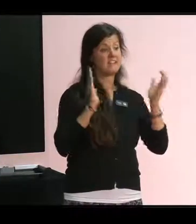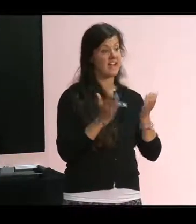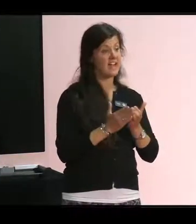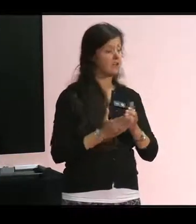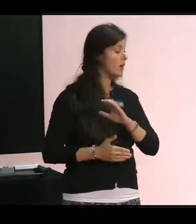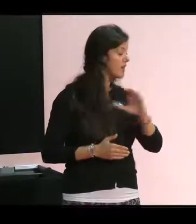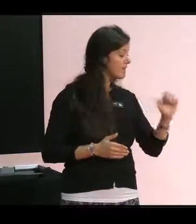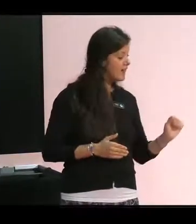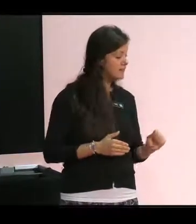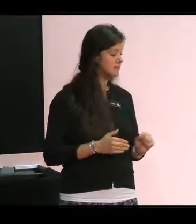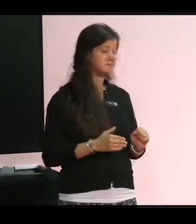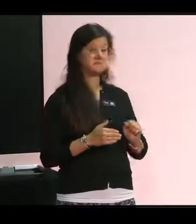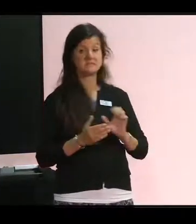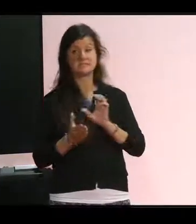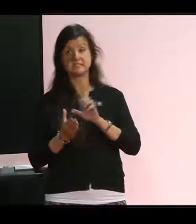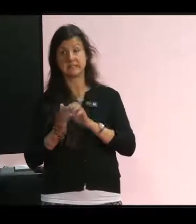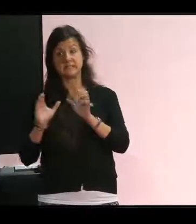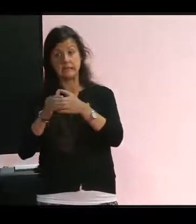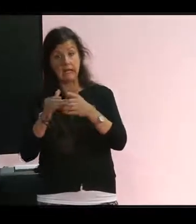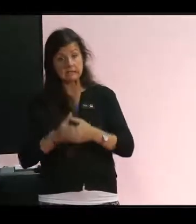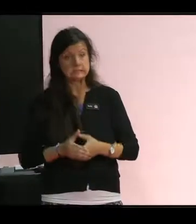alla etniciteter, samhällsklasser.